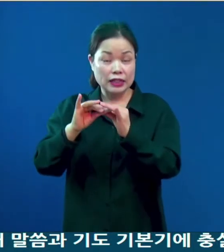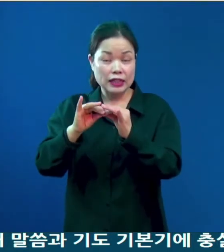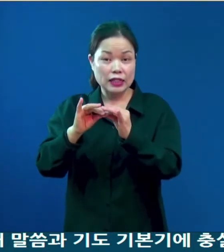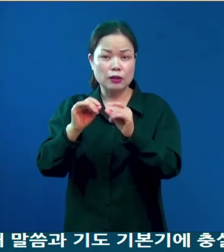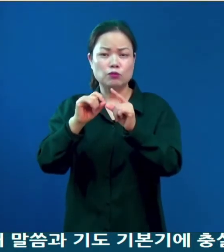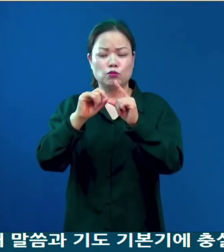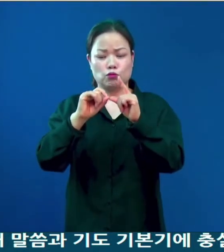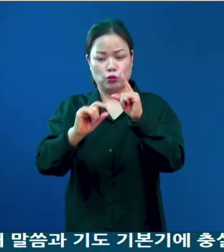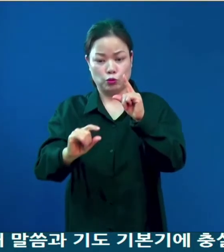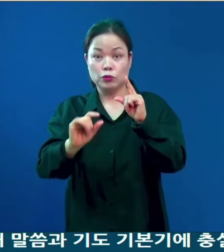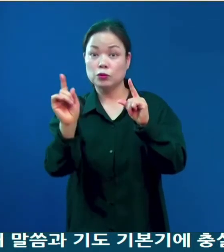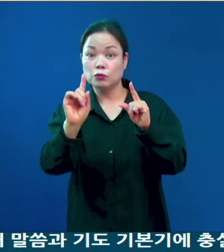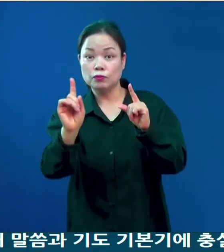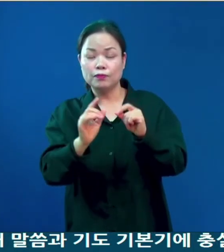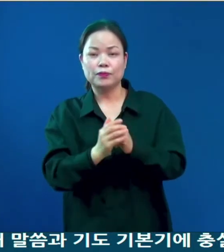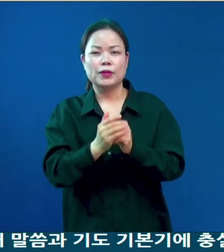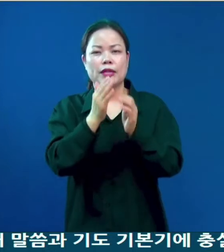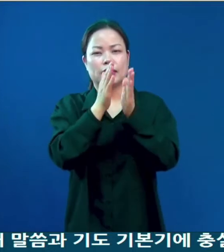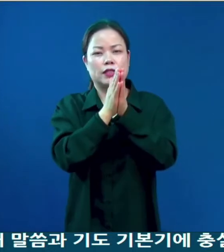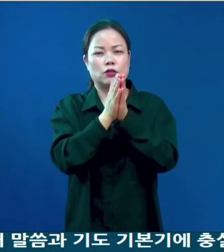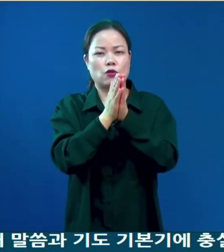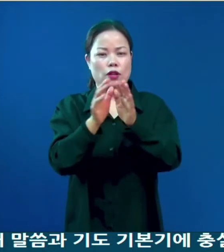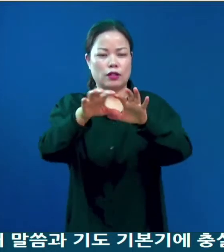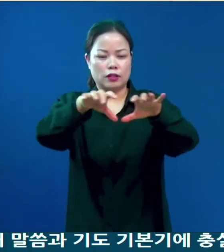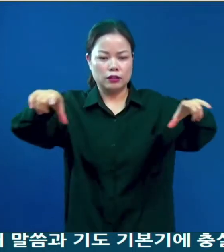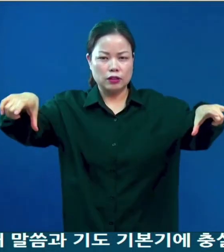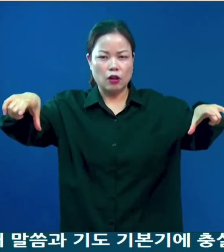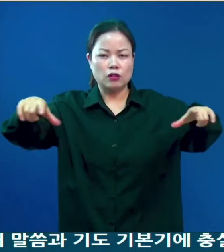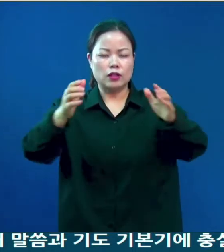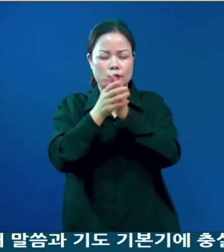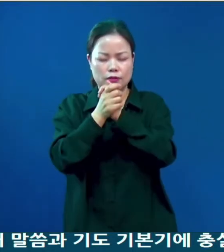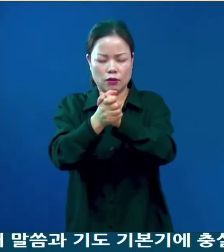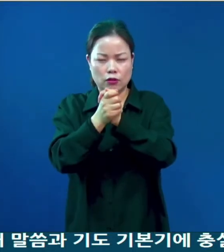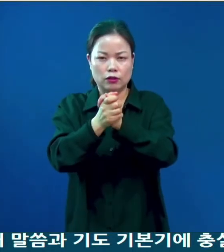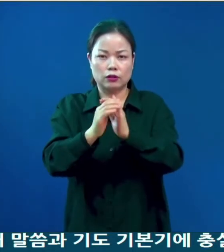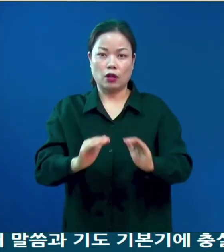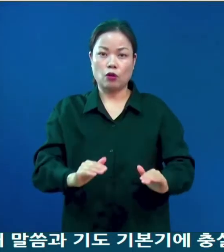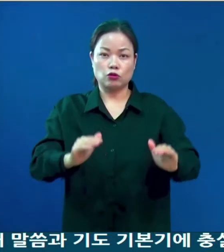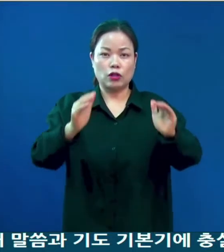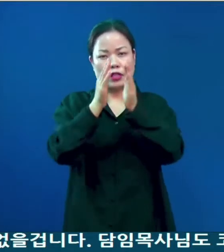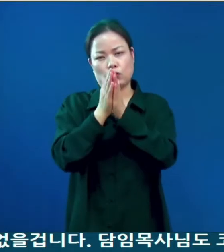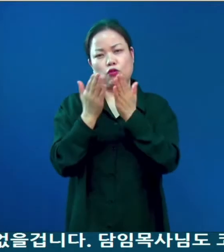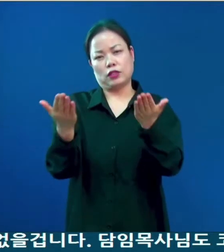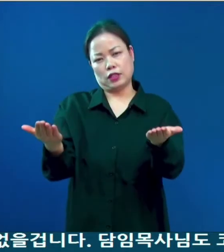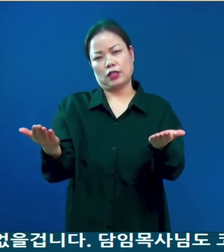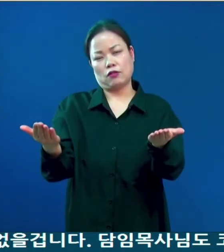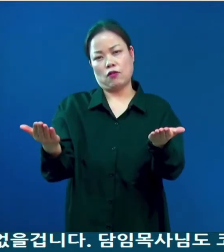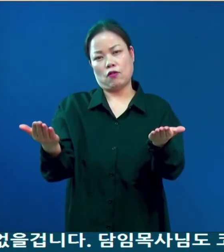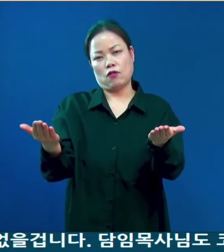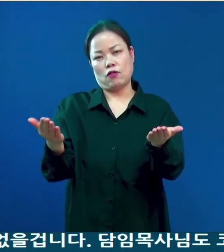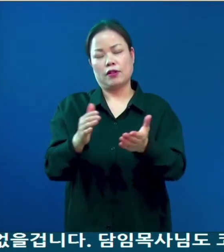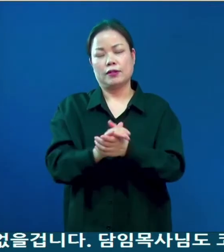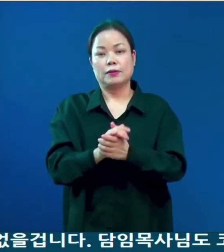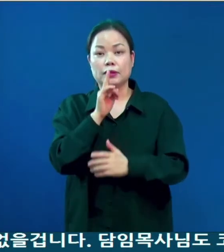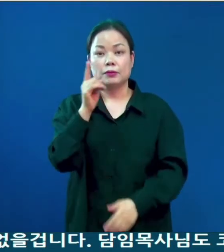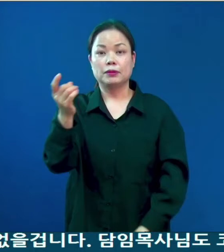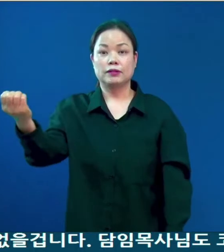부분이 뭐였냐면 기도의 지경이 넓어지고 더 성숙한 기도로 나아가는 것, 이렇게 말씀하신 적이